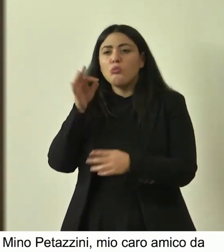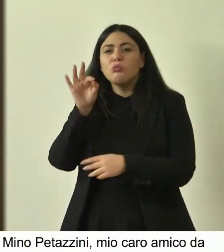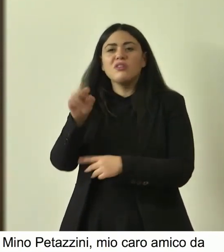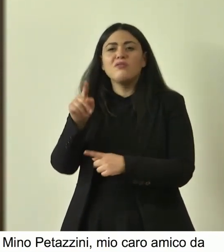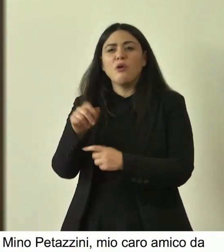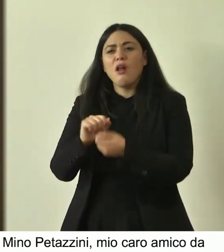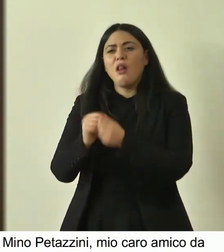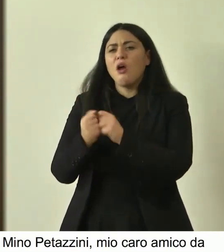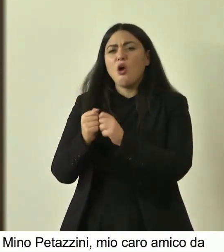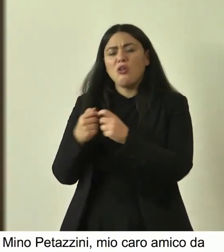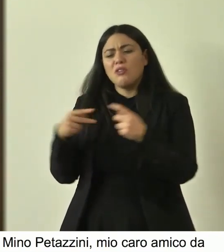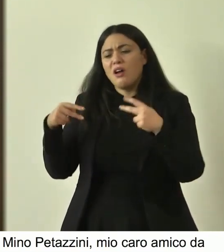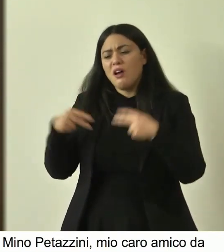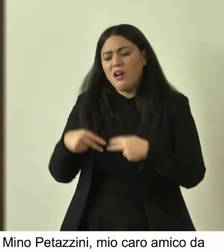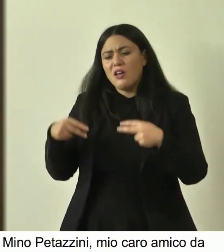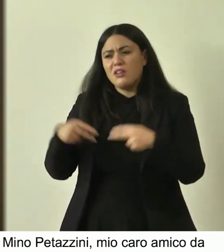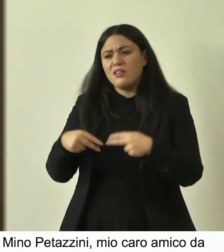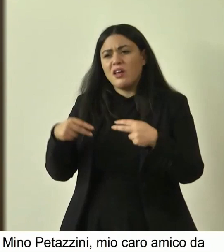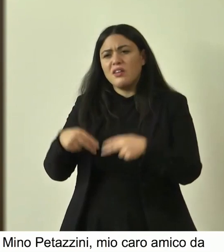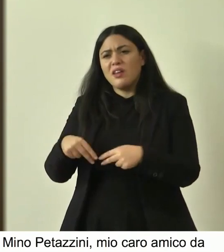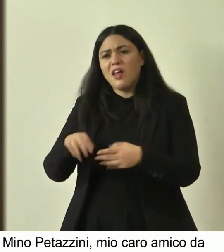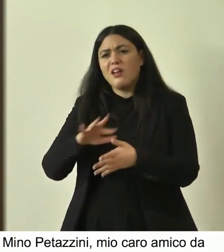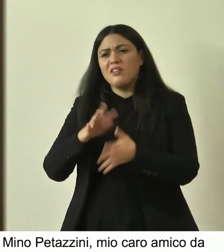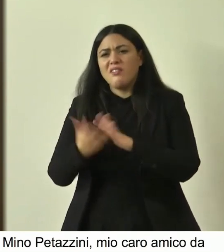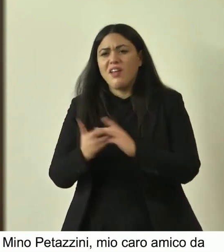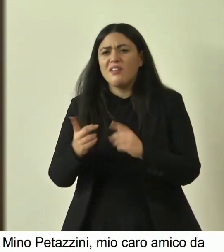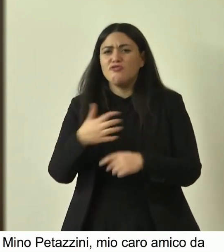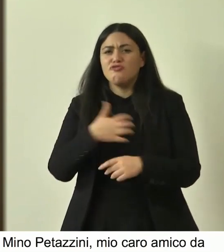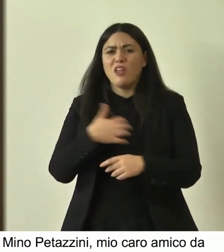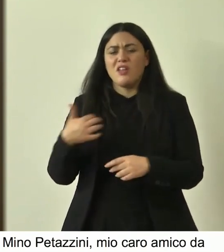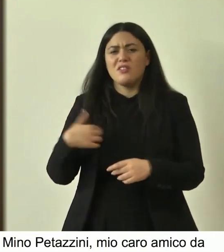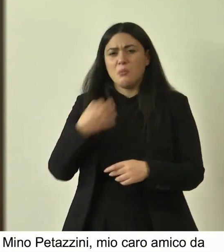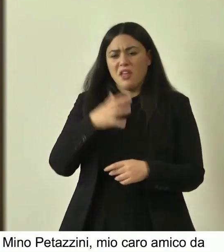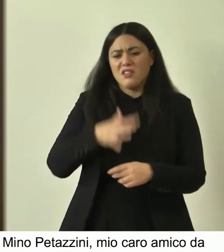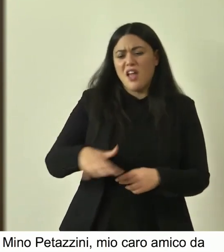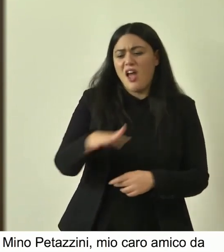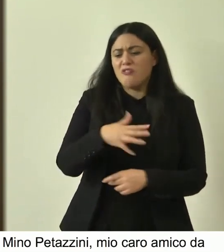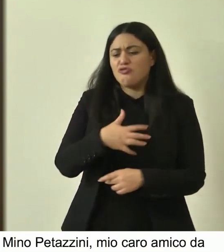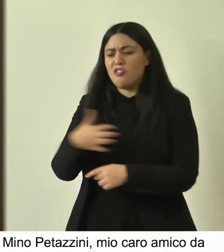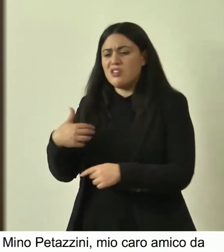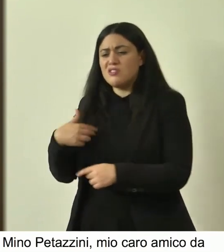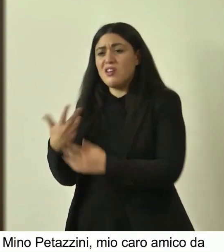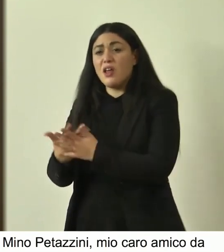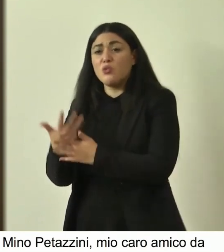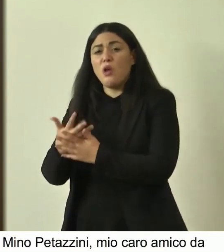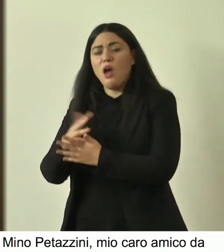per affermare le scienze naturali, le scienze del paesaggio, come